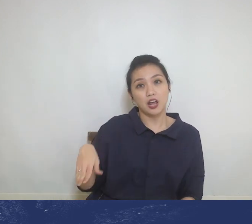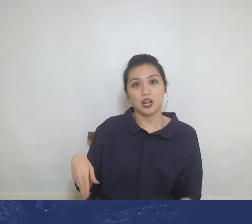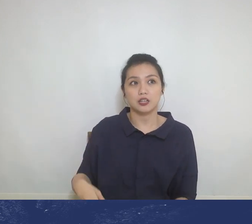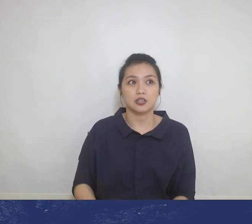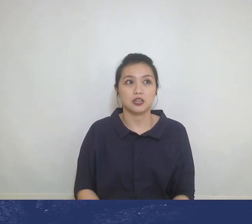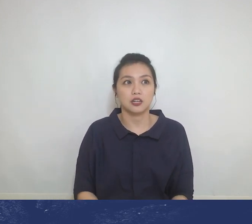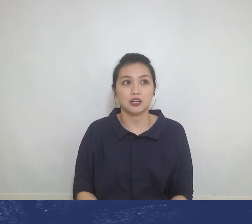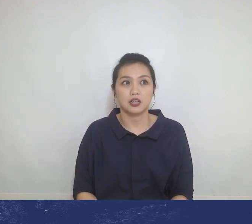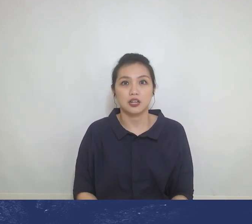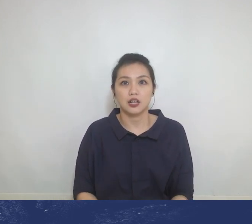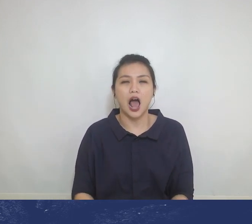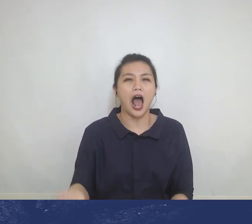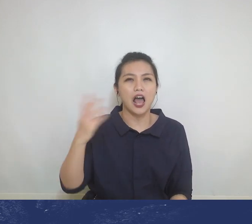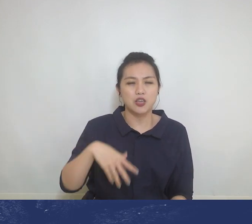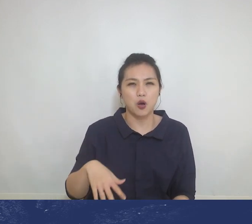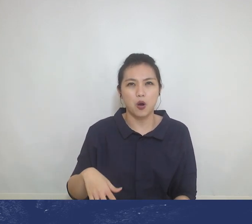children, let's play.